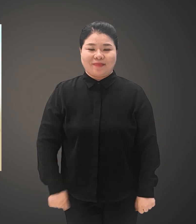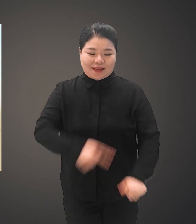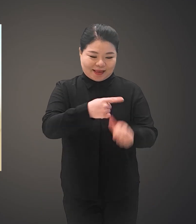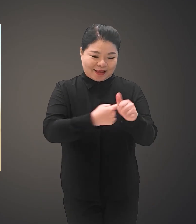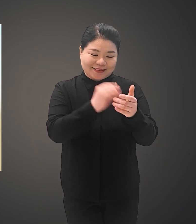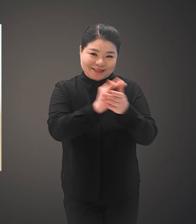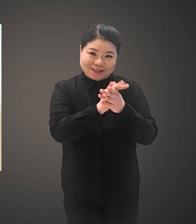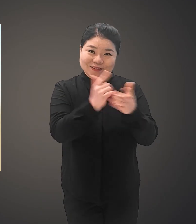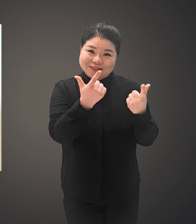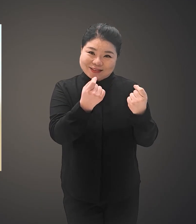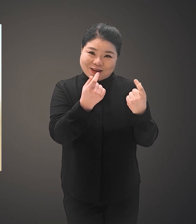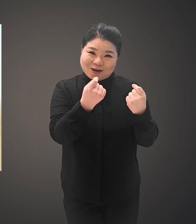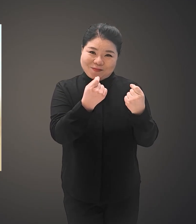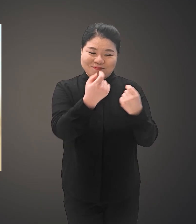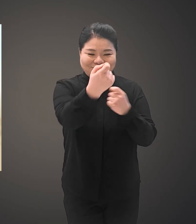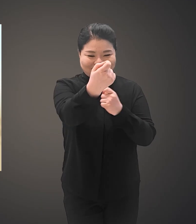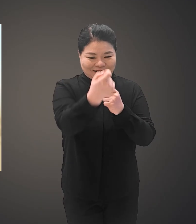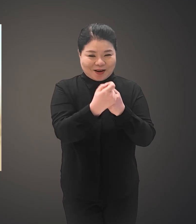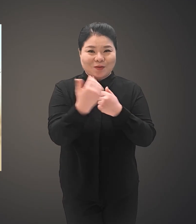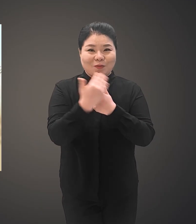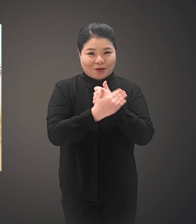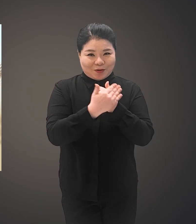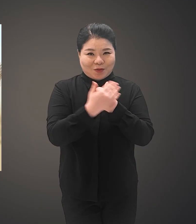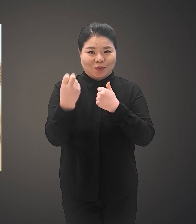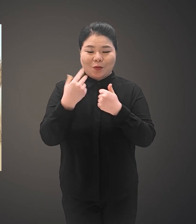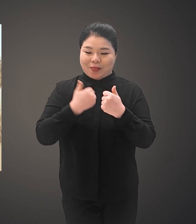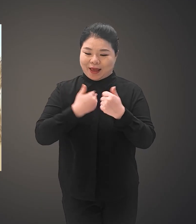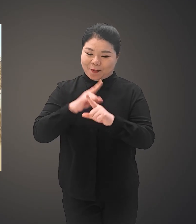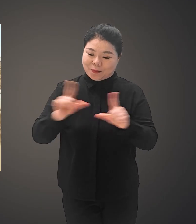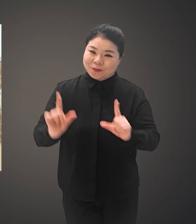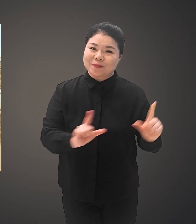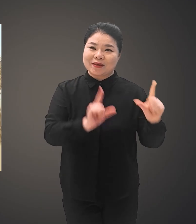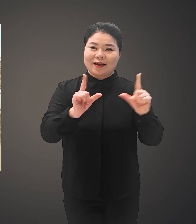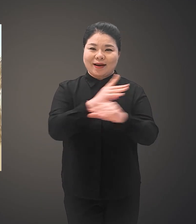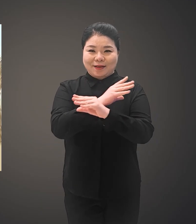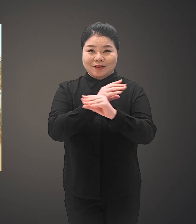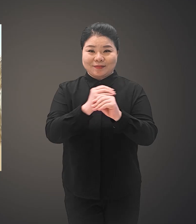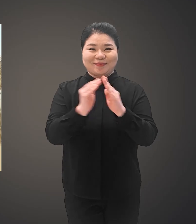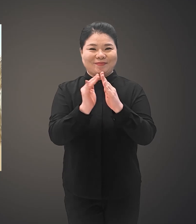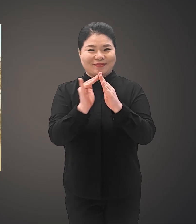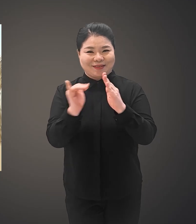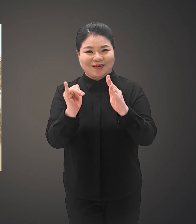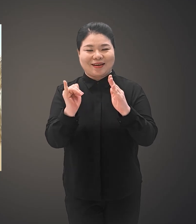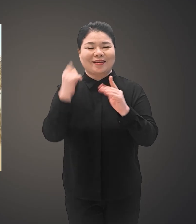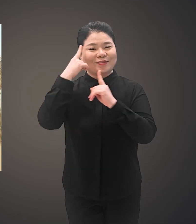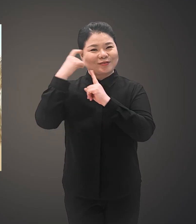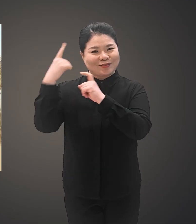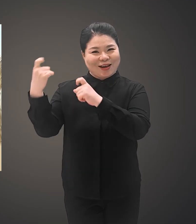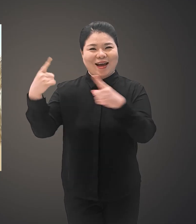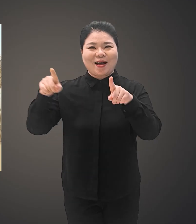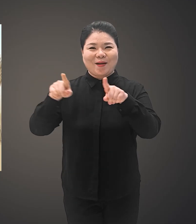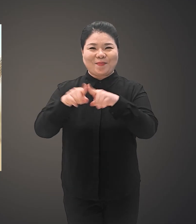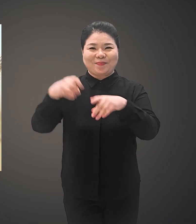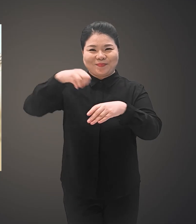자연을 벗삼아 다가오는 위로와 나의 일상에 스며든 가족들과의 추억들 또한 담겨